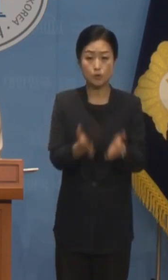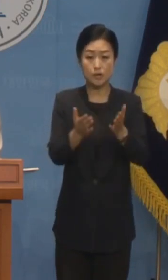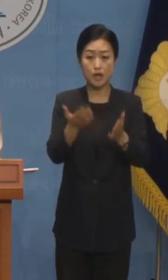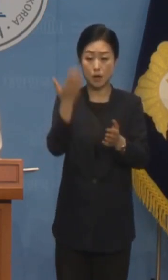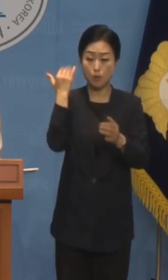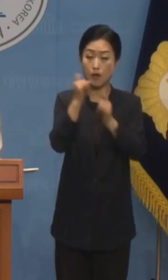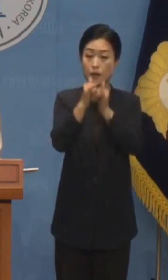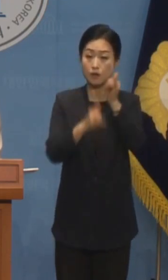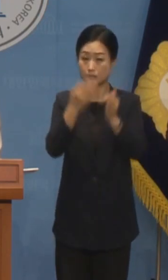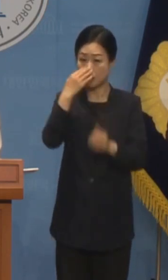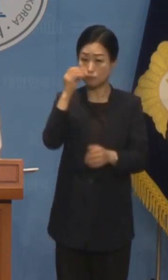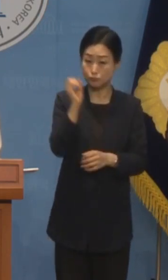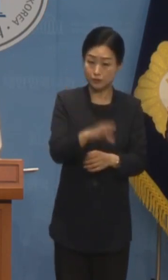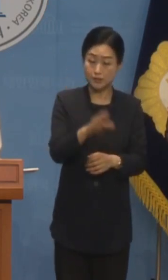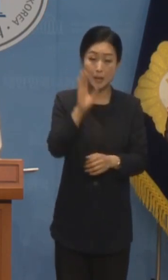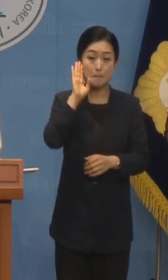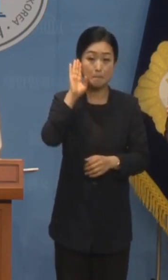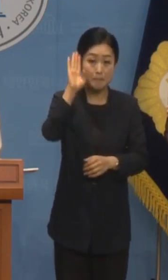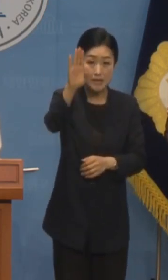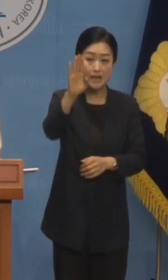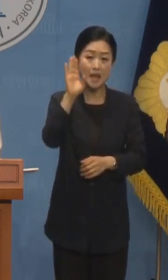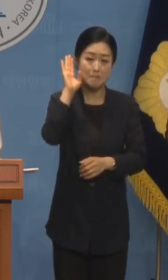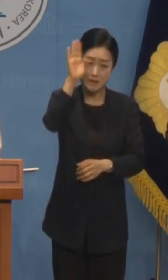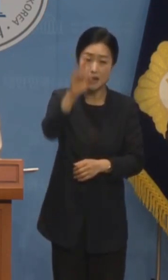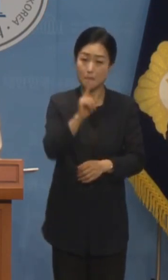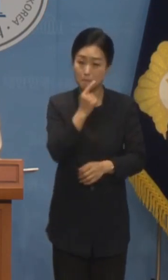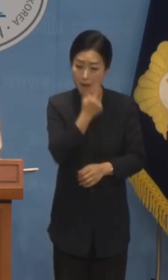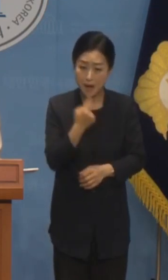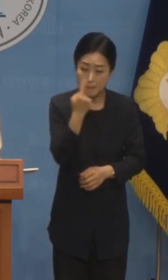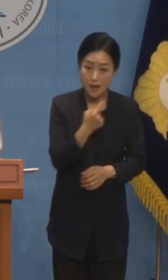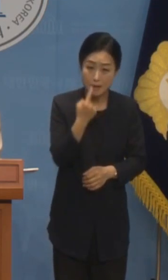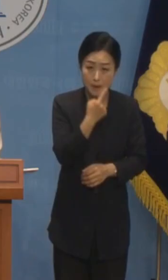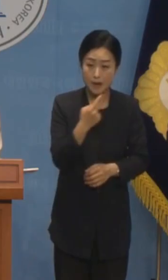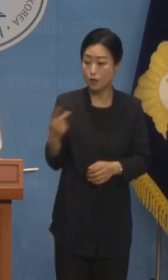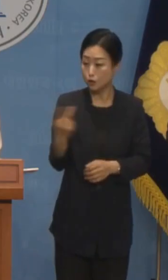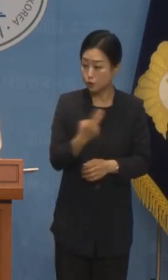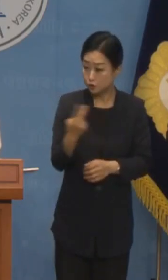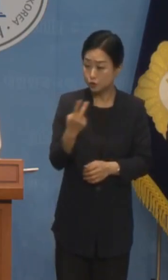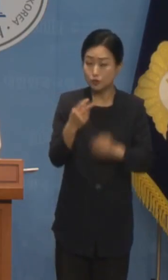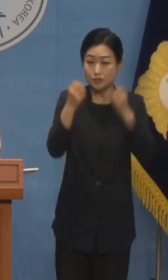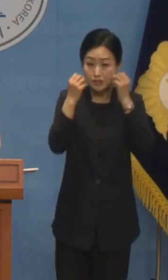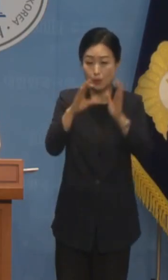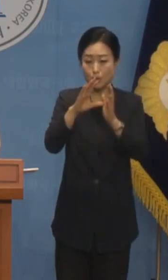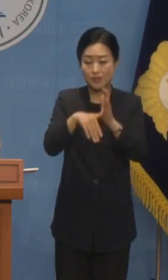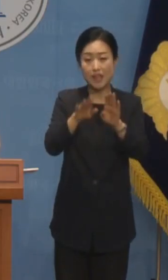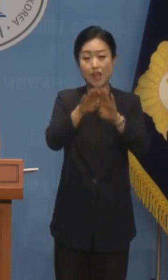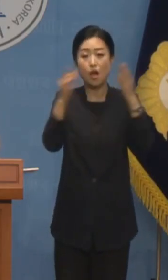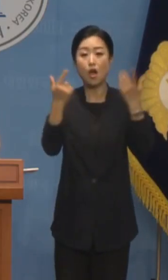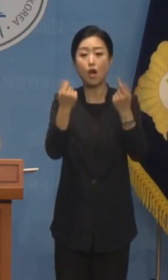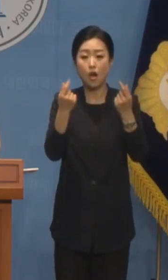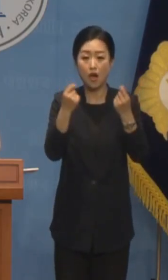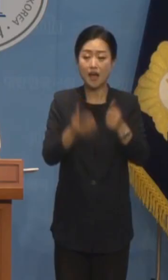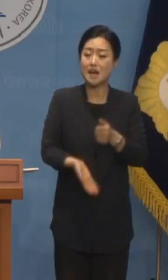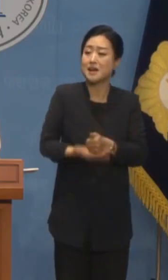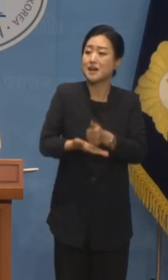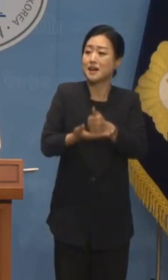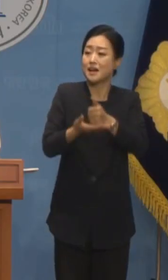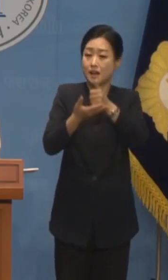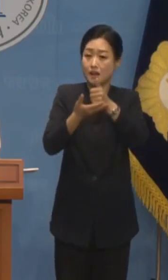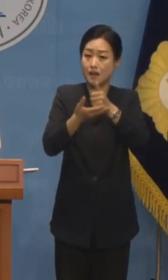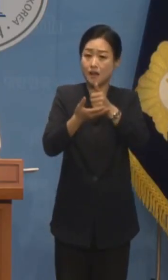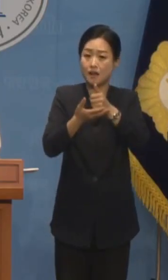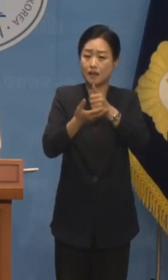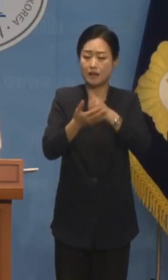문제는 외면한 채 미래 지향 운운하며 한일 양국 관계에 마치 새로운 시대가 열리듯 자화자찬하는 자리가